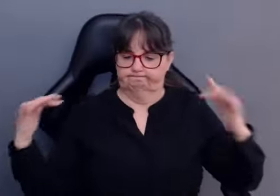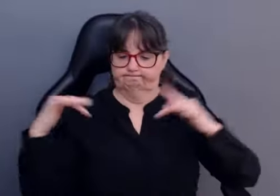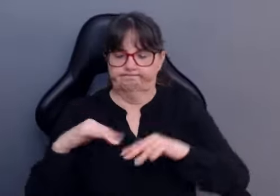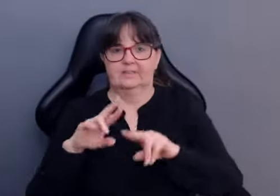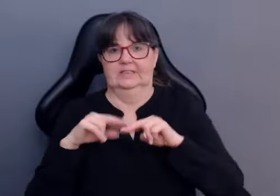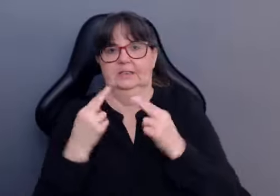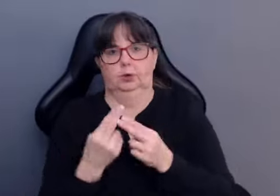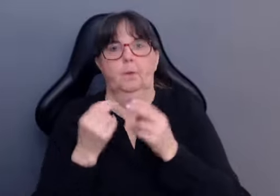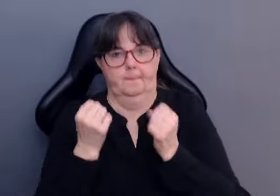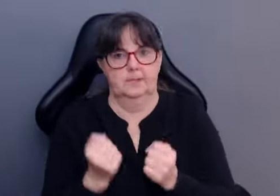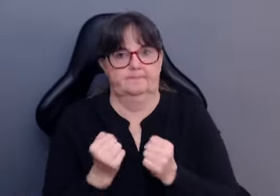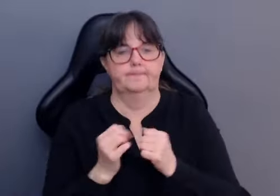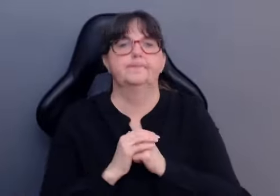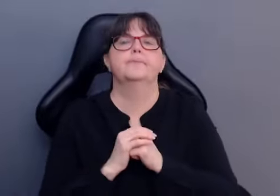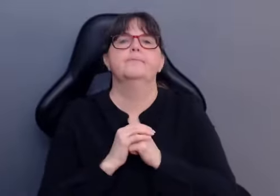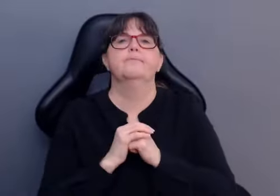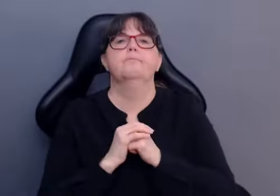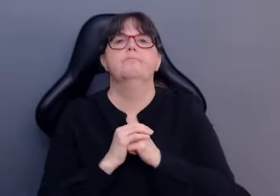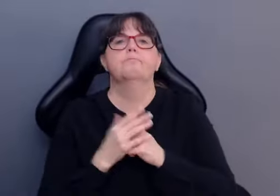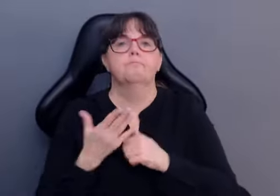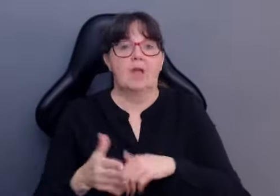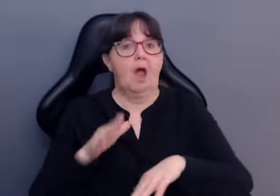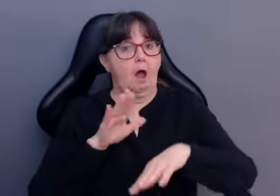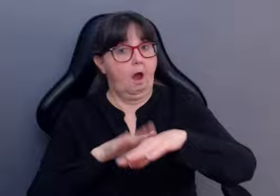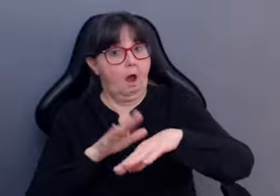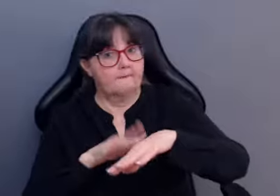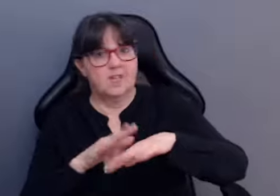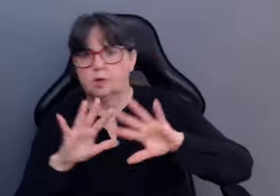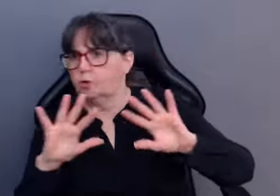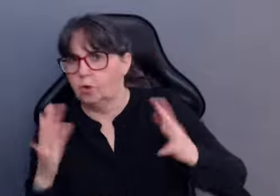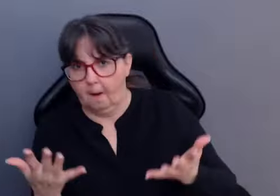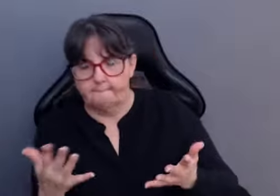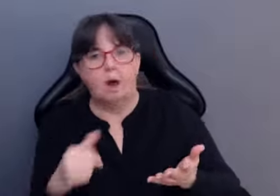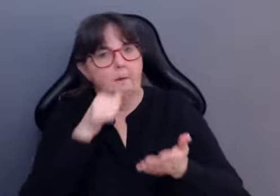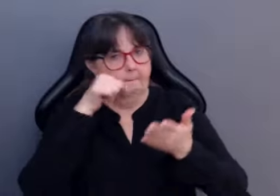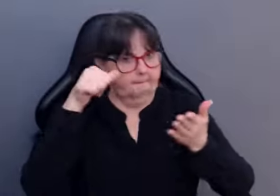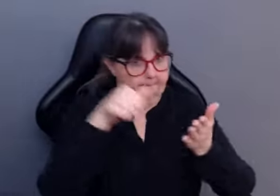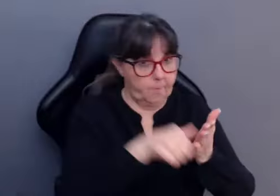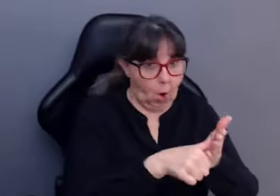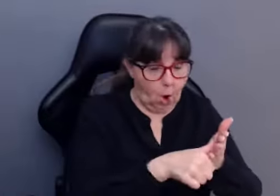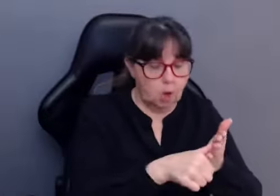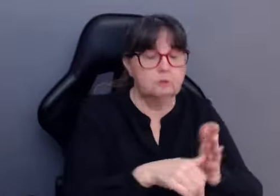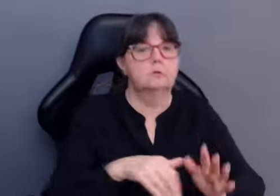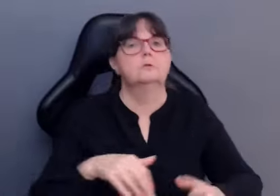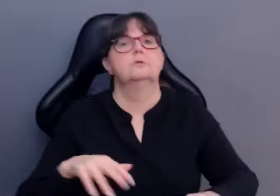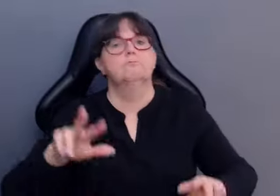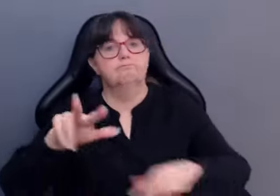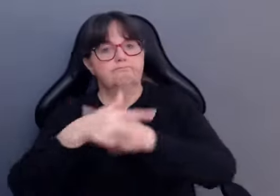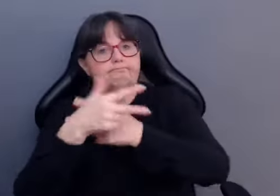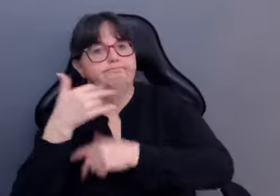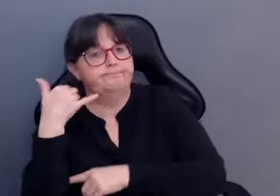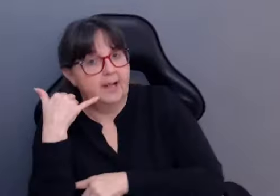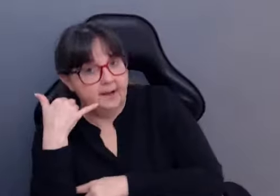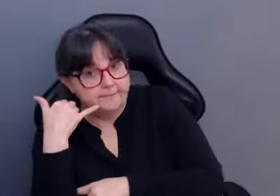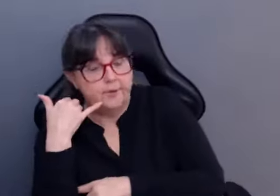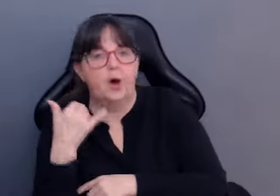d'administration. Cet avis peut se faire par la poste, par téléphone, par